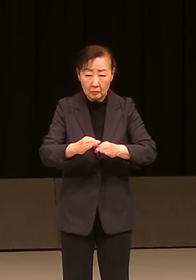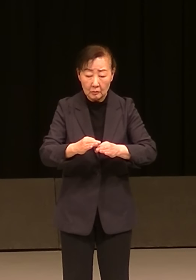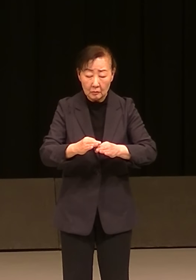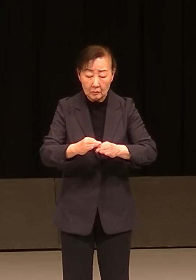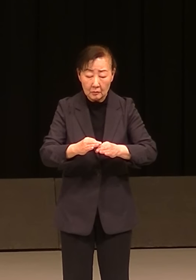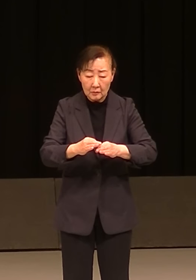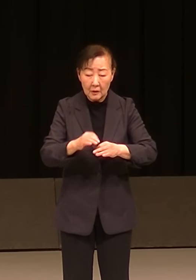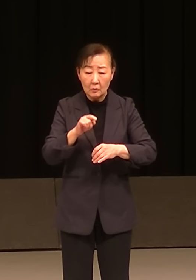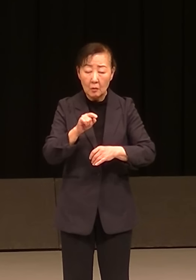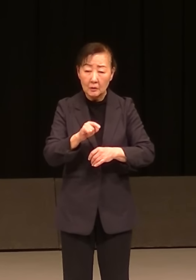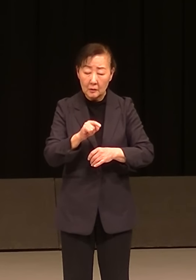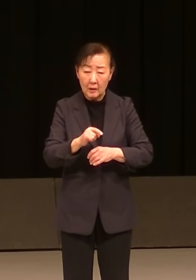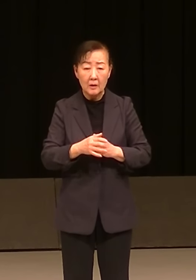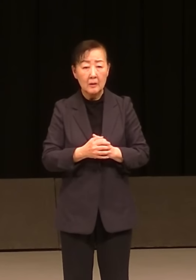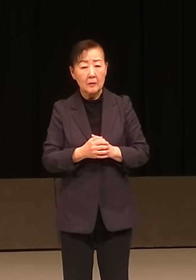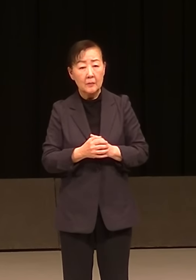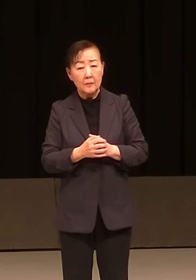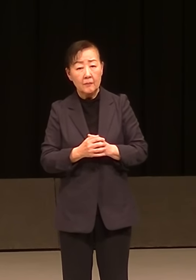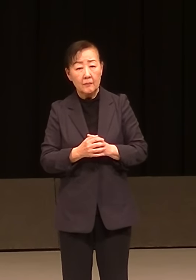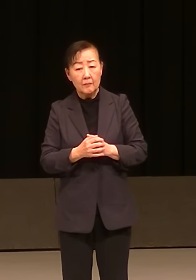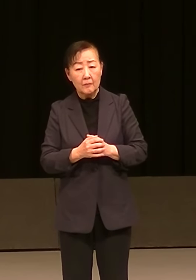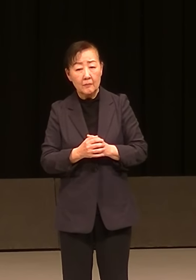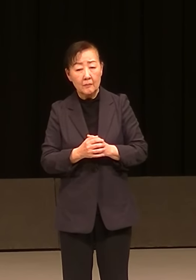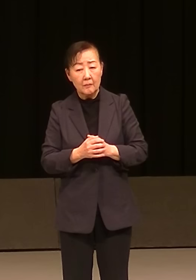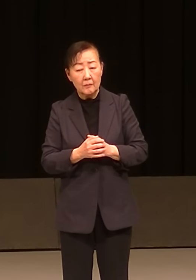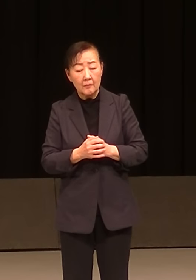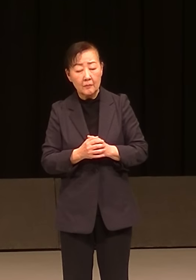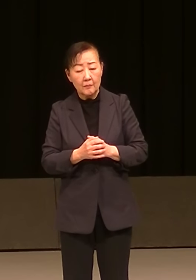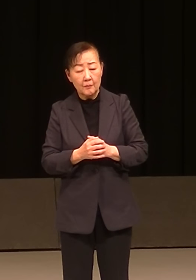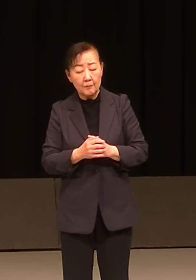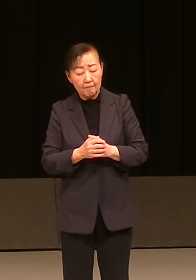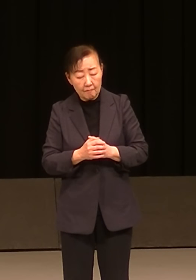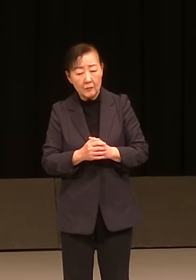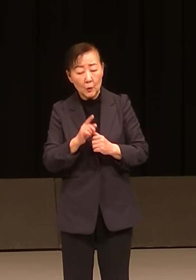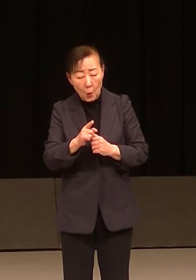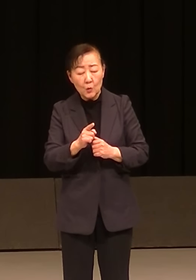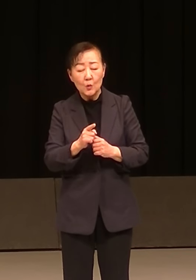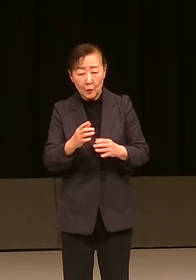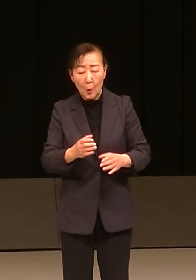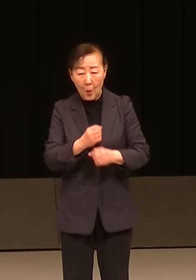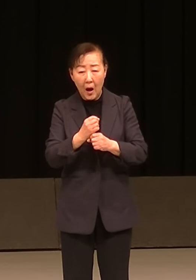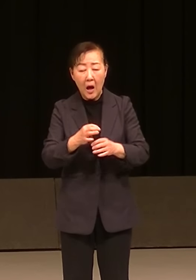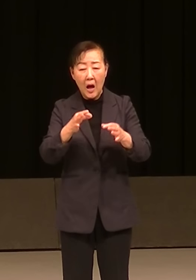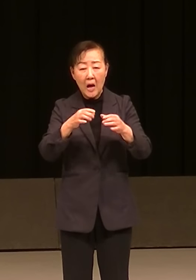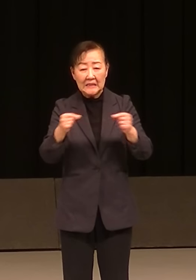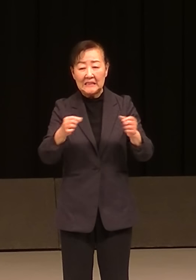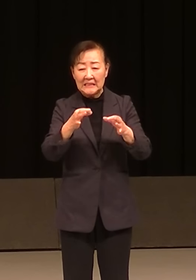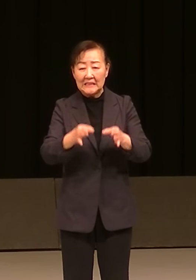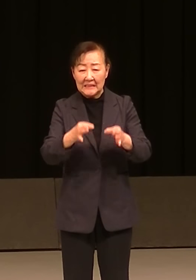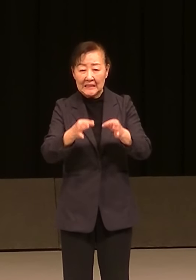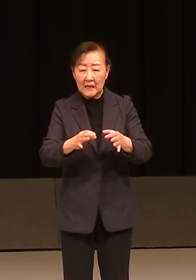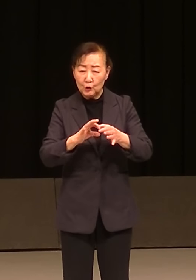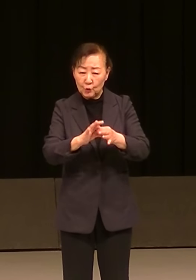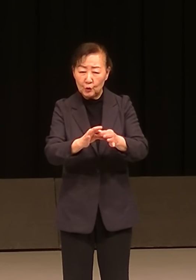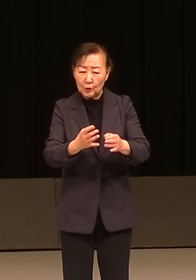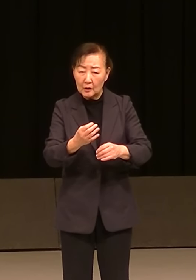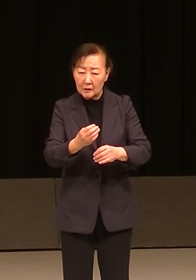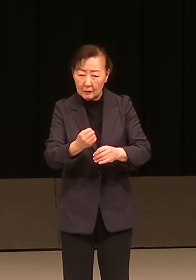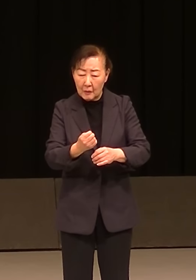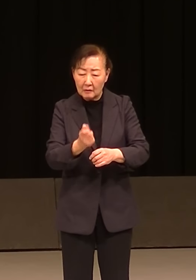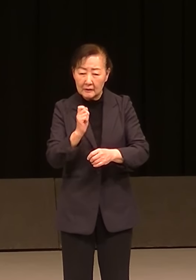ということで、このまあ、というふうになるっていうことは要は日銀がずっと、内での小